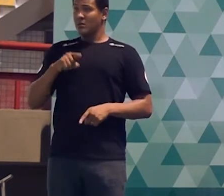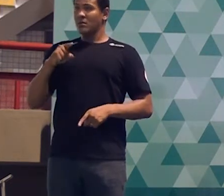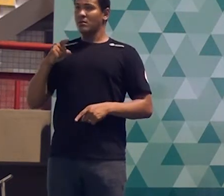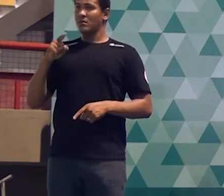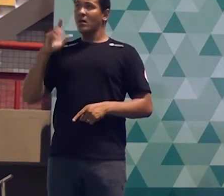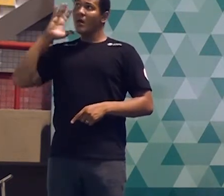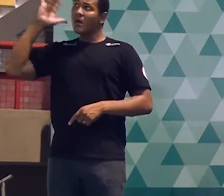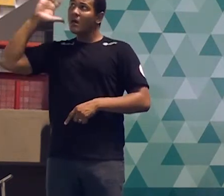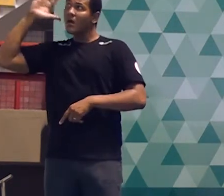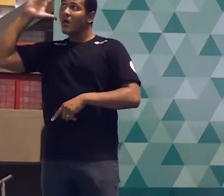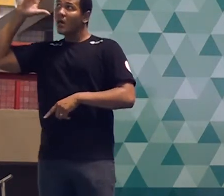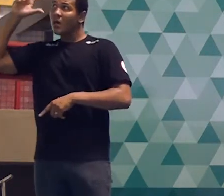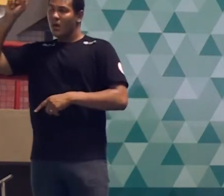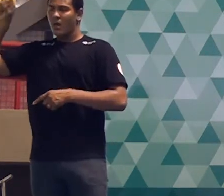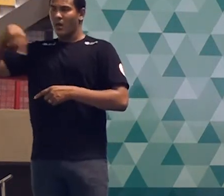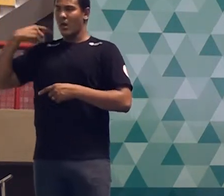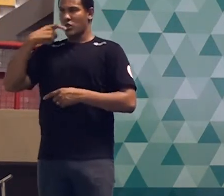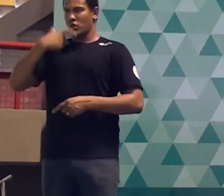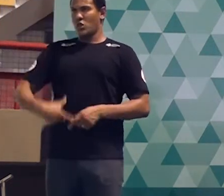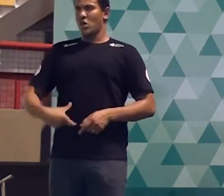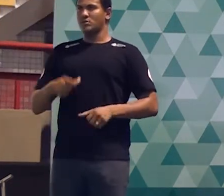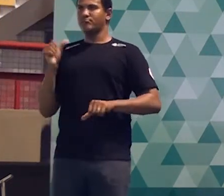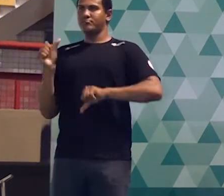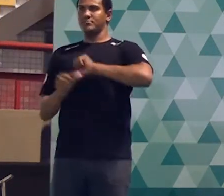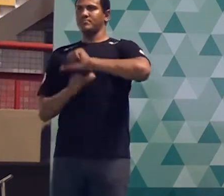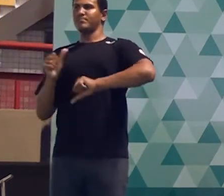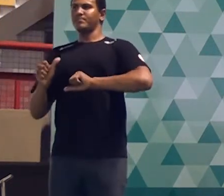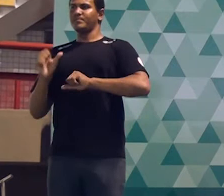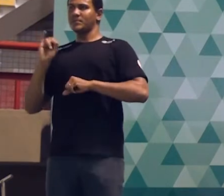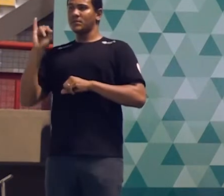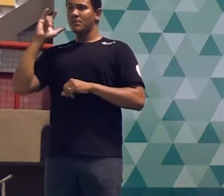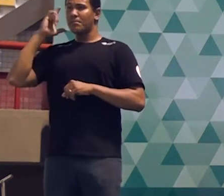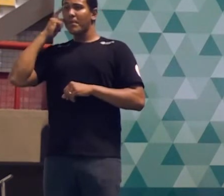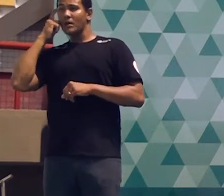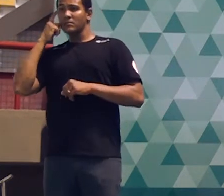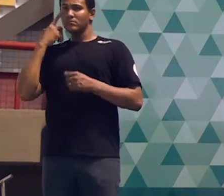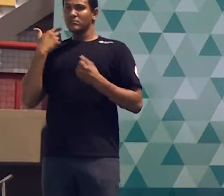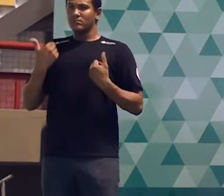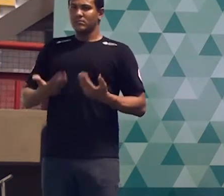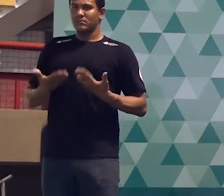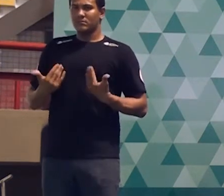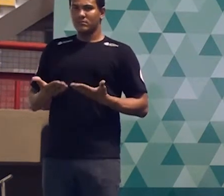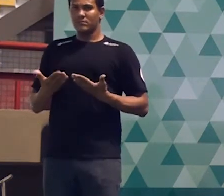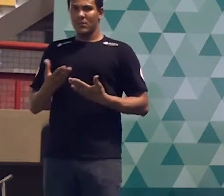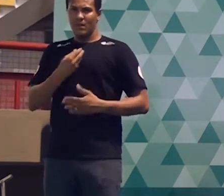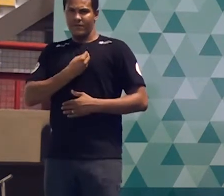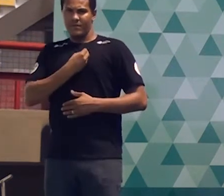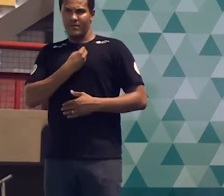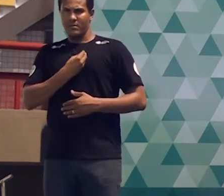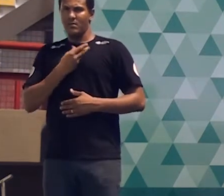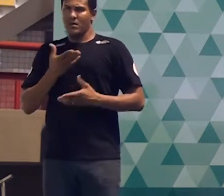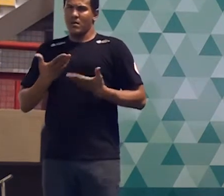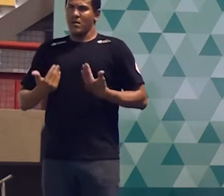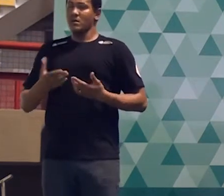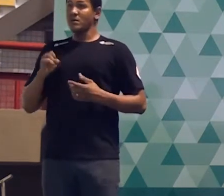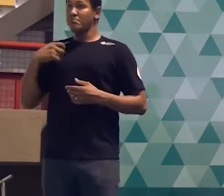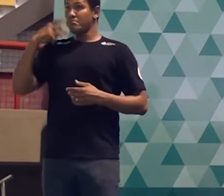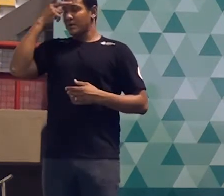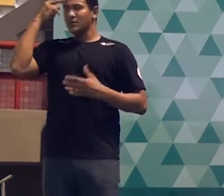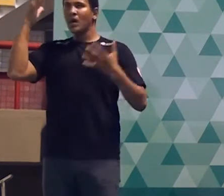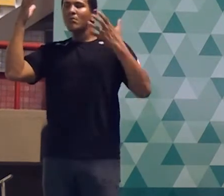gente pensa de uma forma mais leve, a vida é mais leve. Aquelas pessoas que são muito tensas,